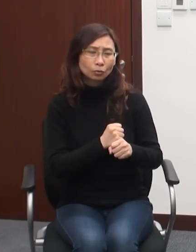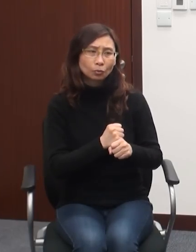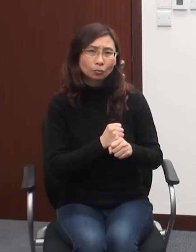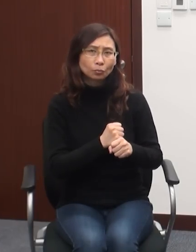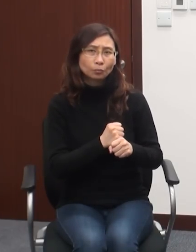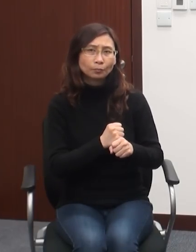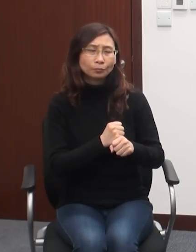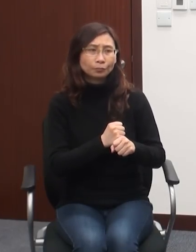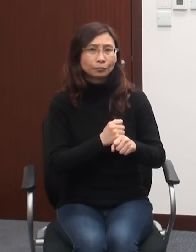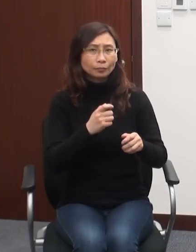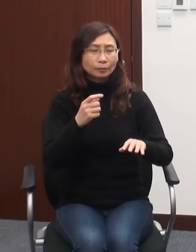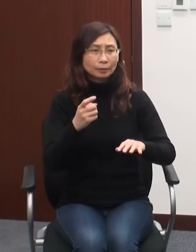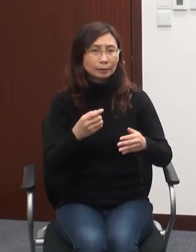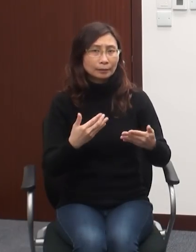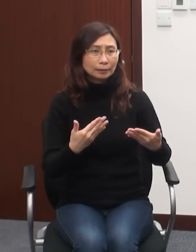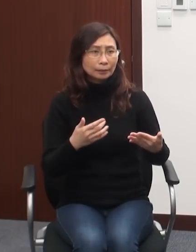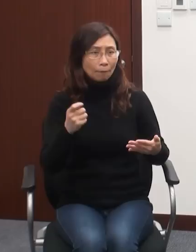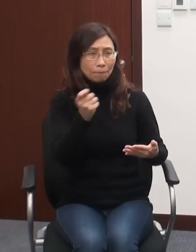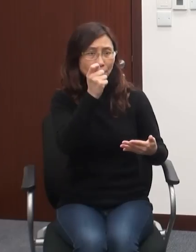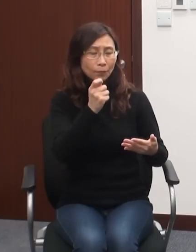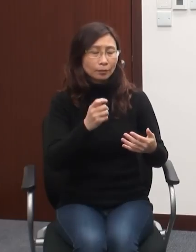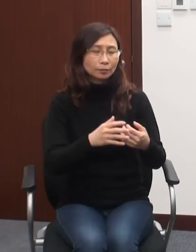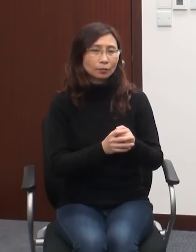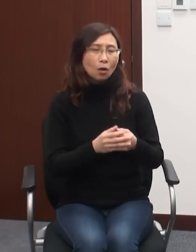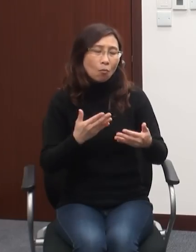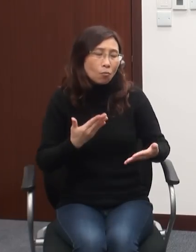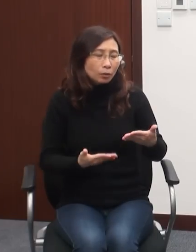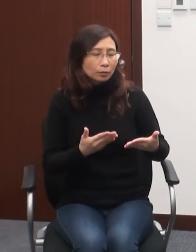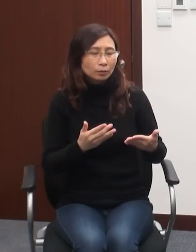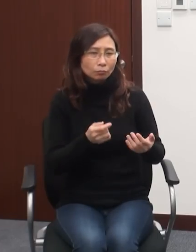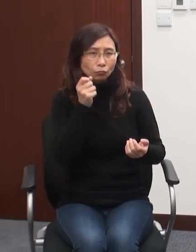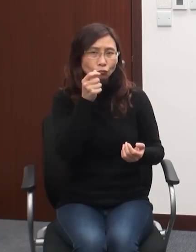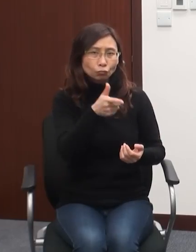即時嘅改革又好，即係制度性嘅改革，或者係長遠嘅制度性改革。